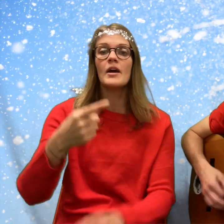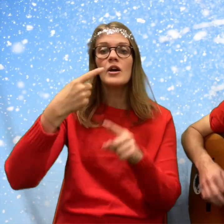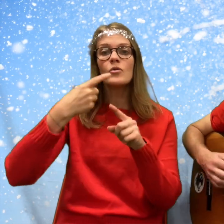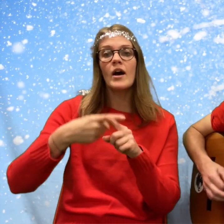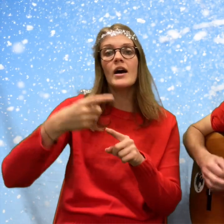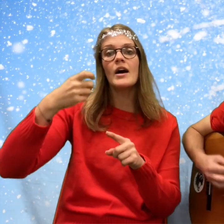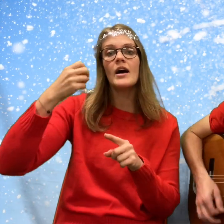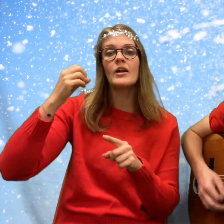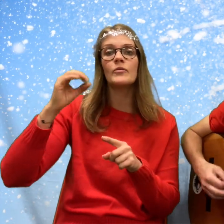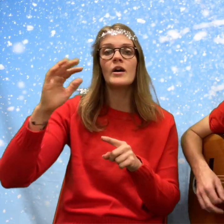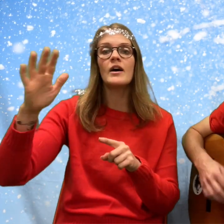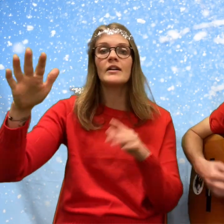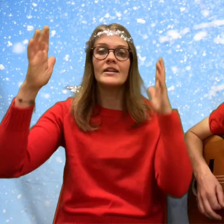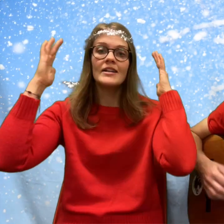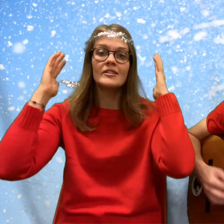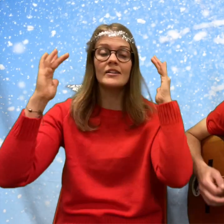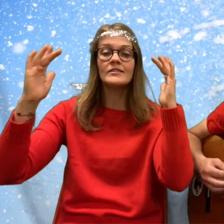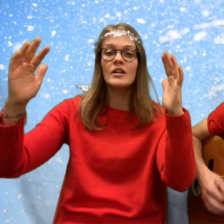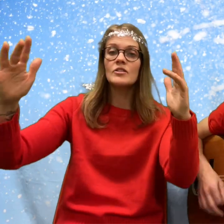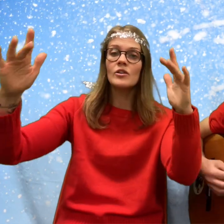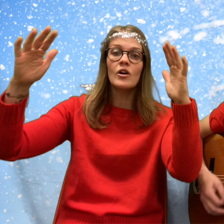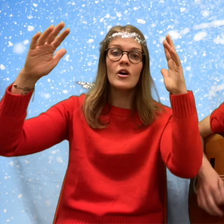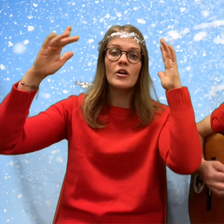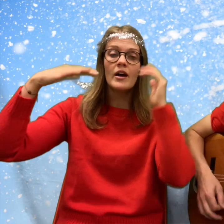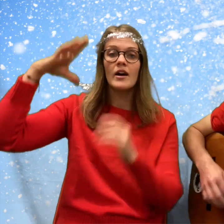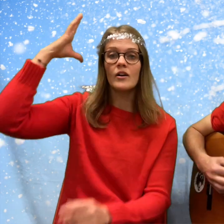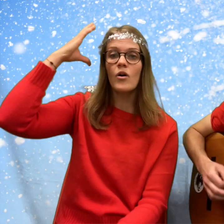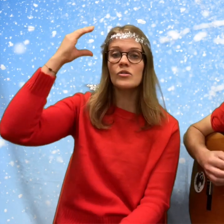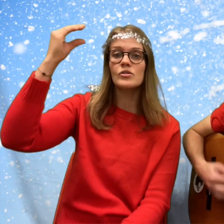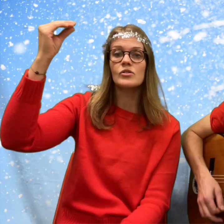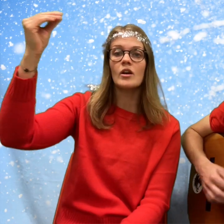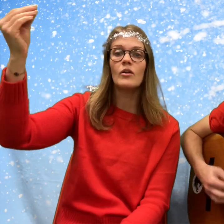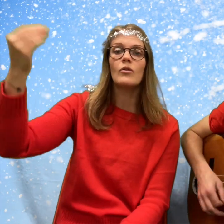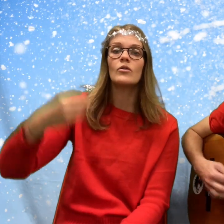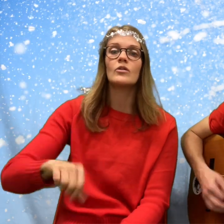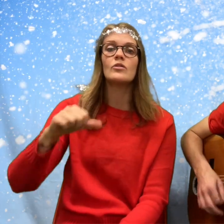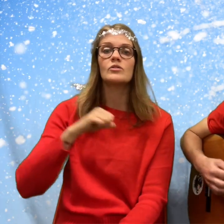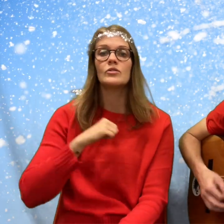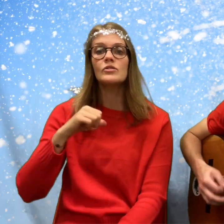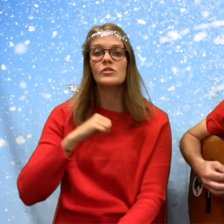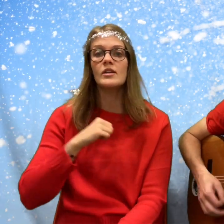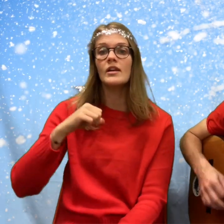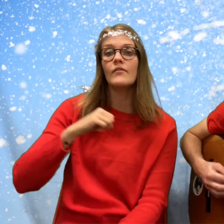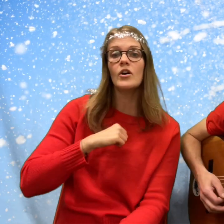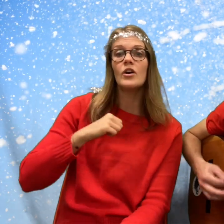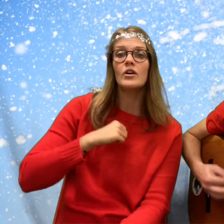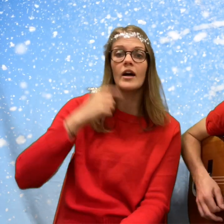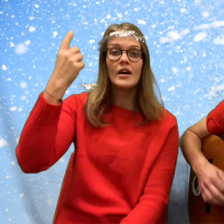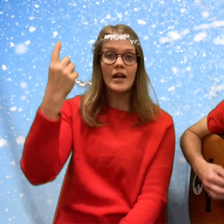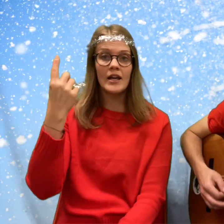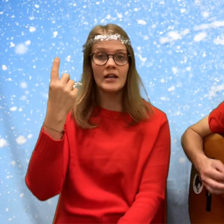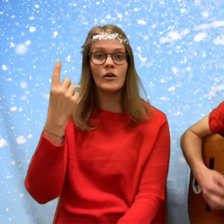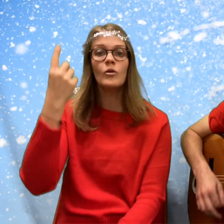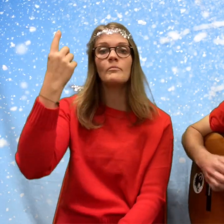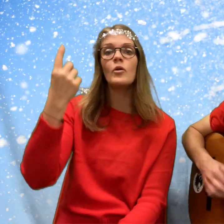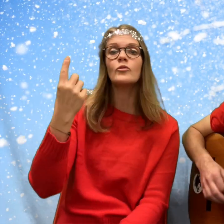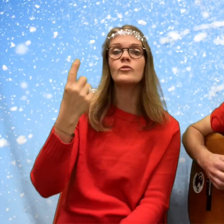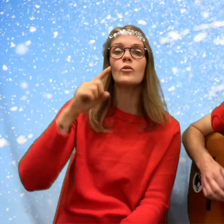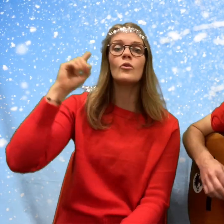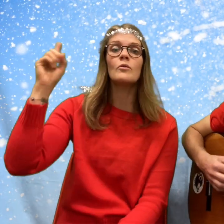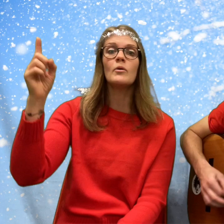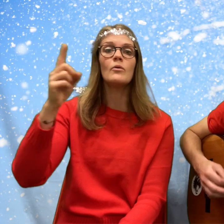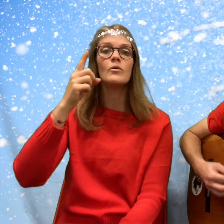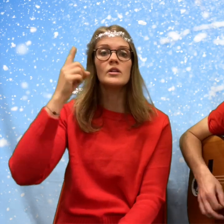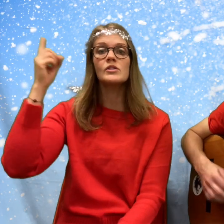fåla fem. Bärorna de tindra så klara gott, så låt oss lustiga vara. En gång